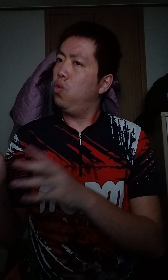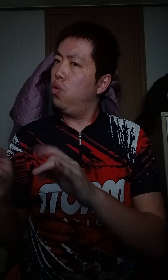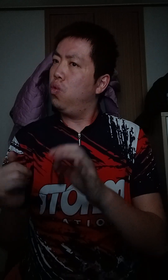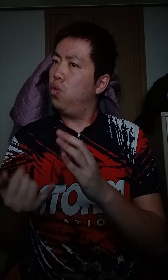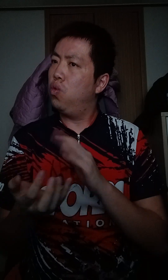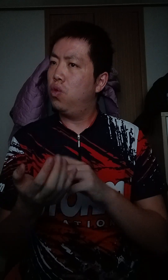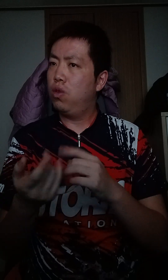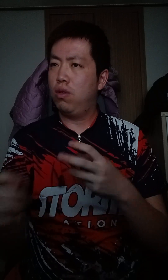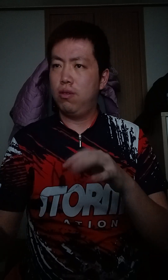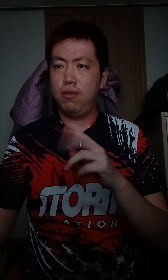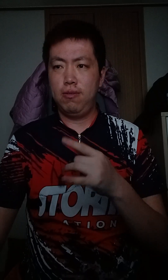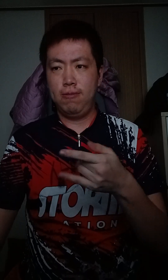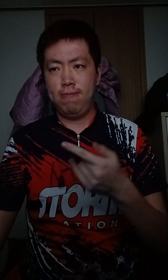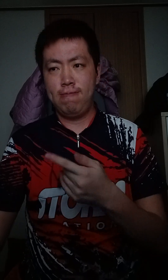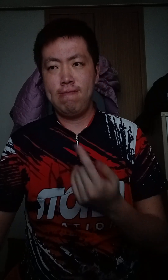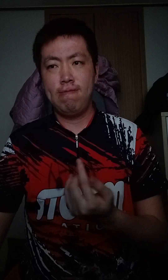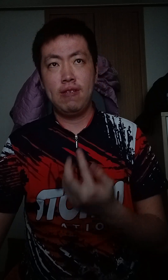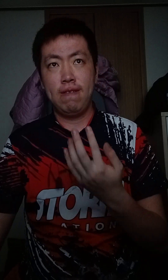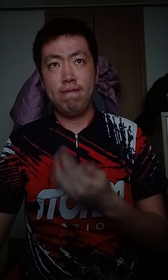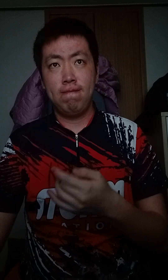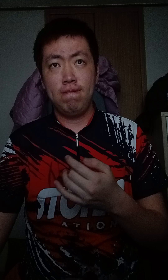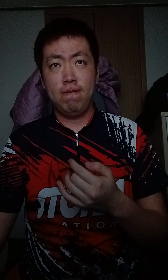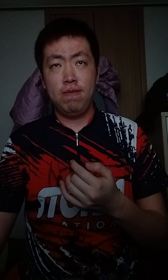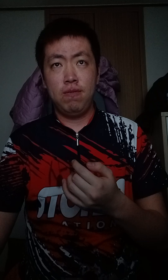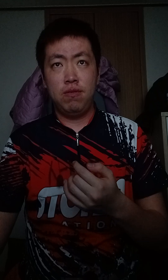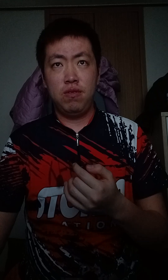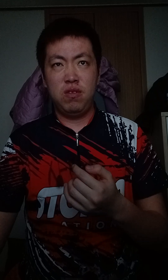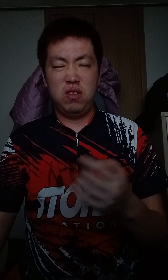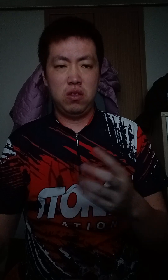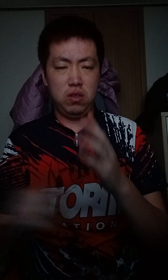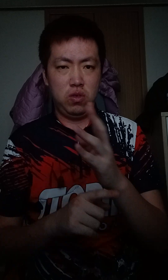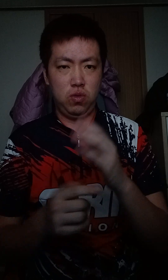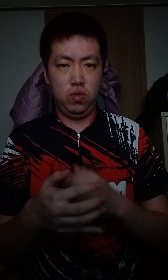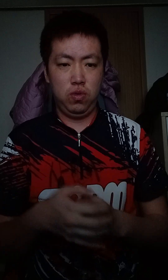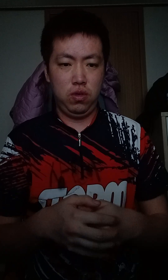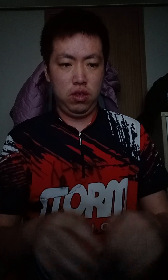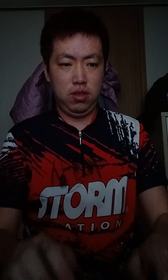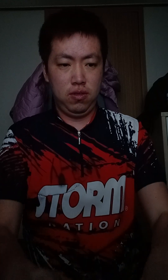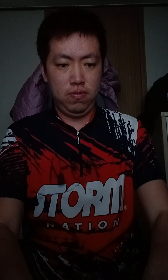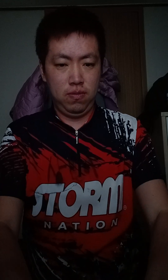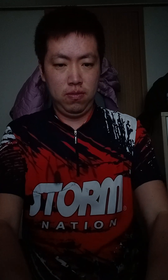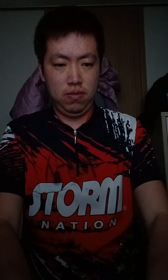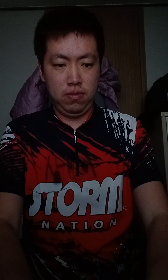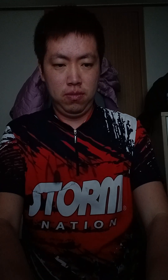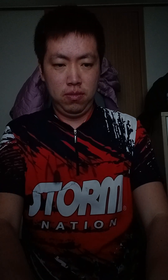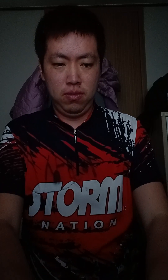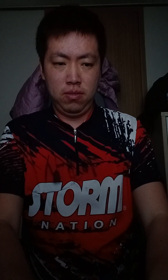차량 결함이나 운전 과실 여부를 감정해달라고 의뢰했습니다. KBS 뉴스 김영록입니다.